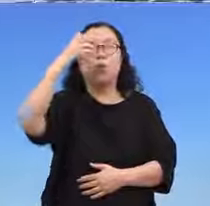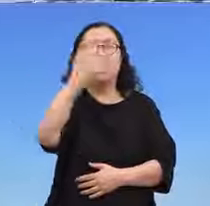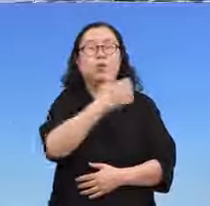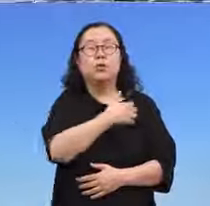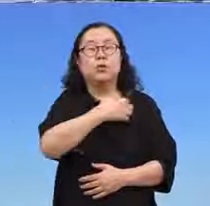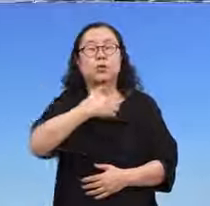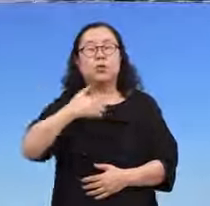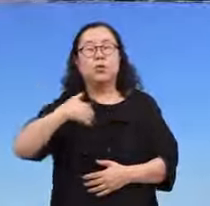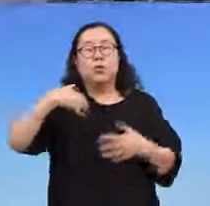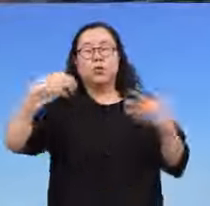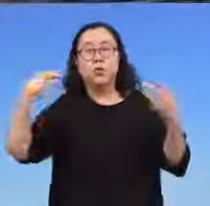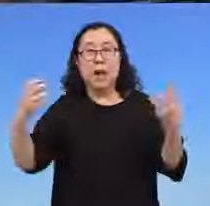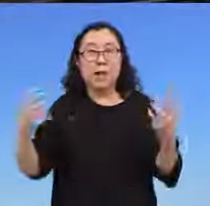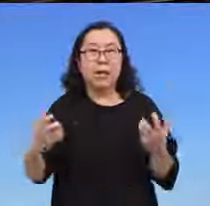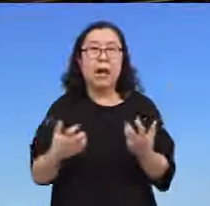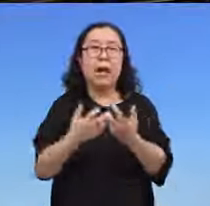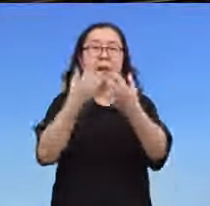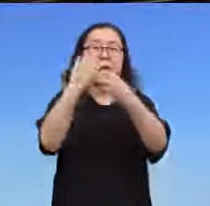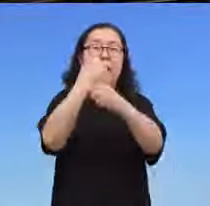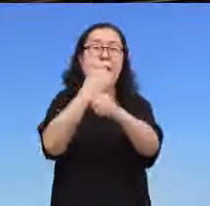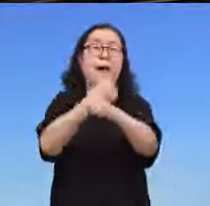충만하게 하소서.